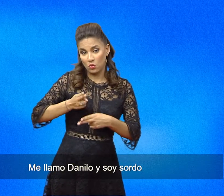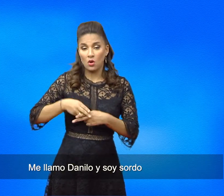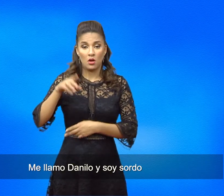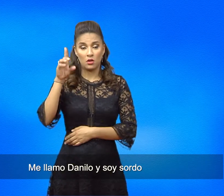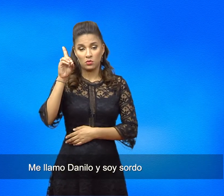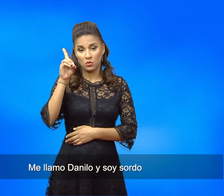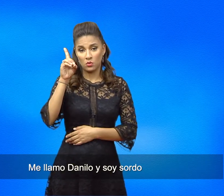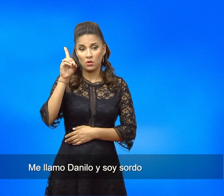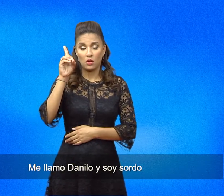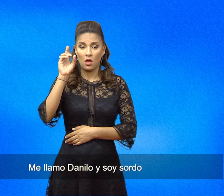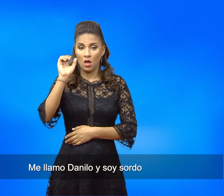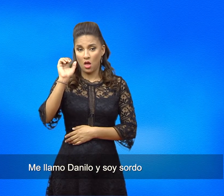me llamo